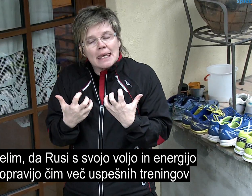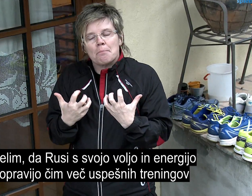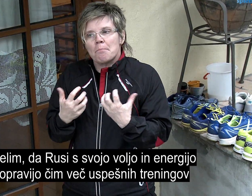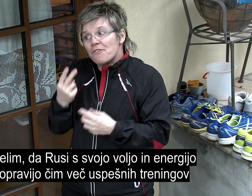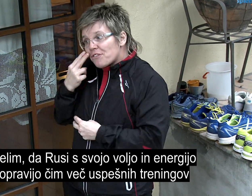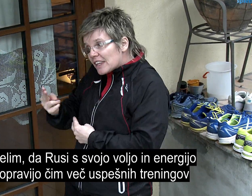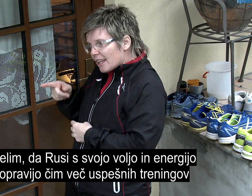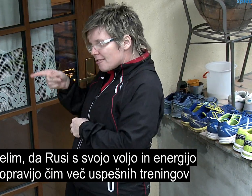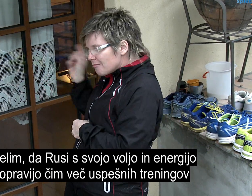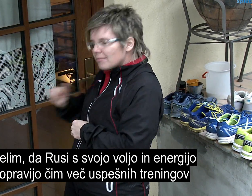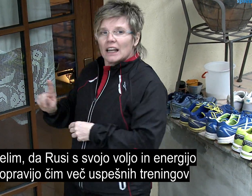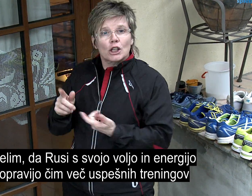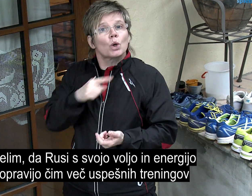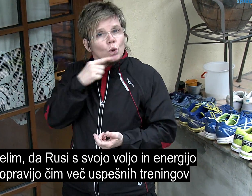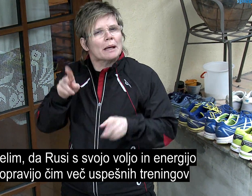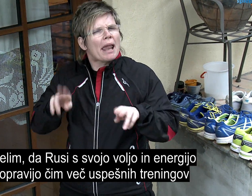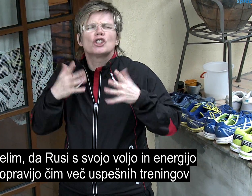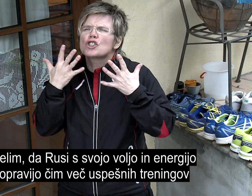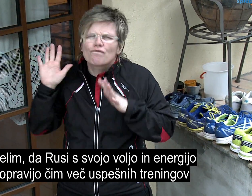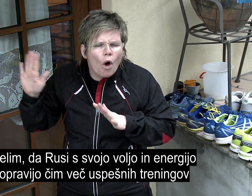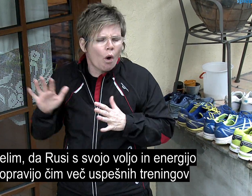želim videti da se Rusi bili bawa.